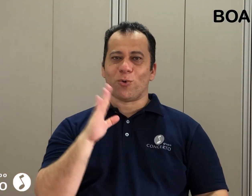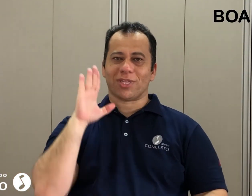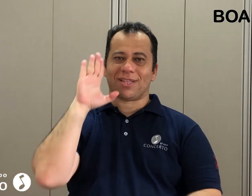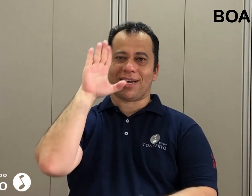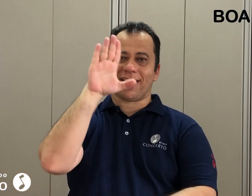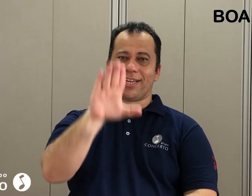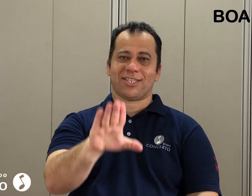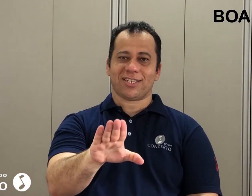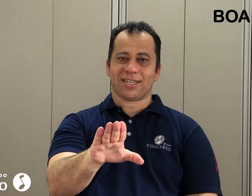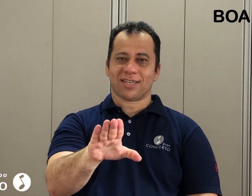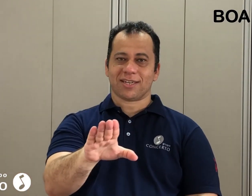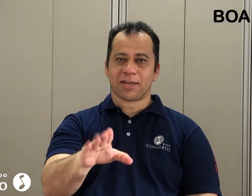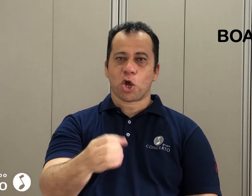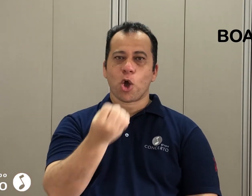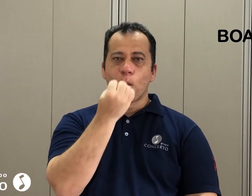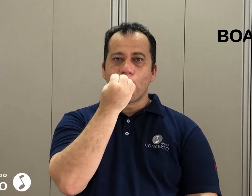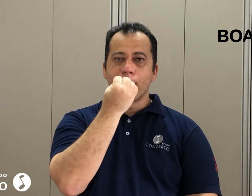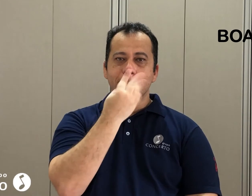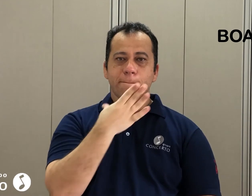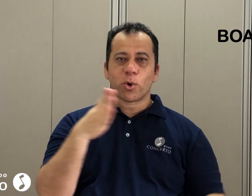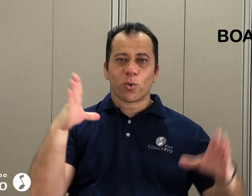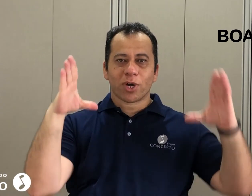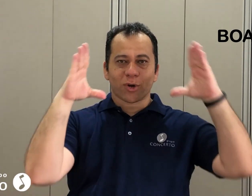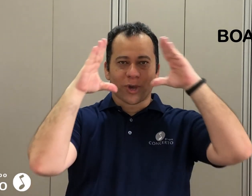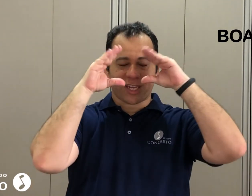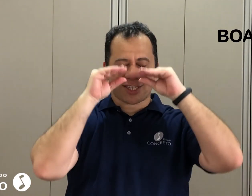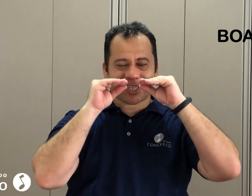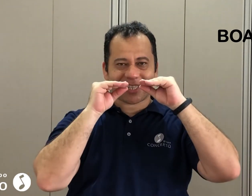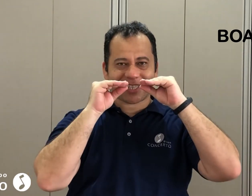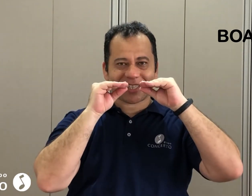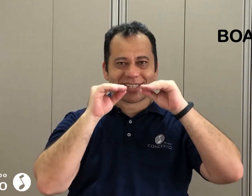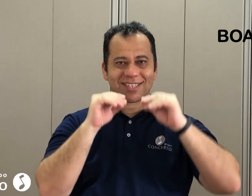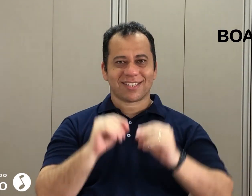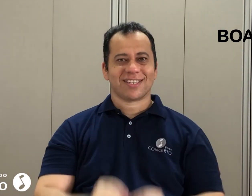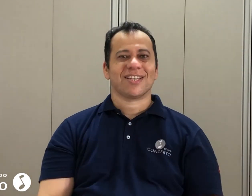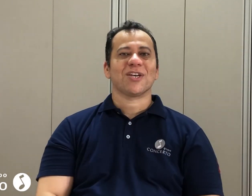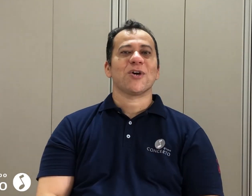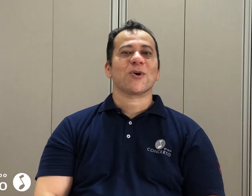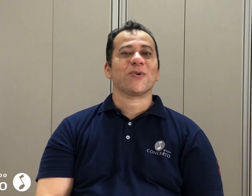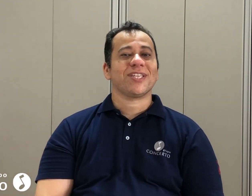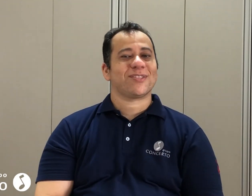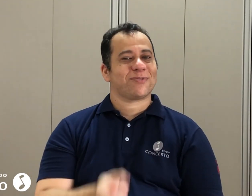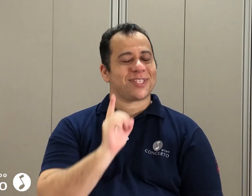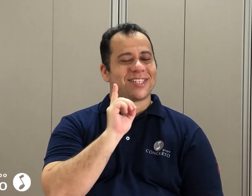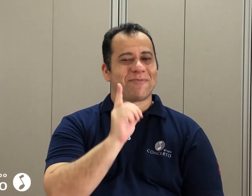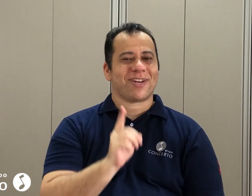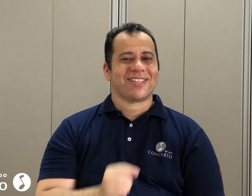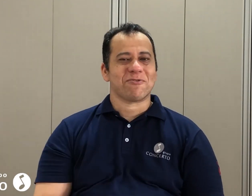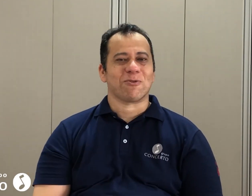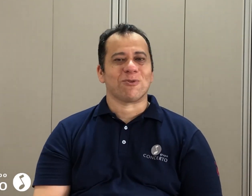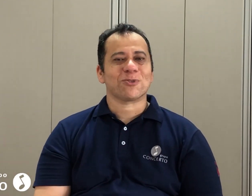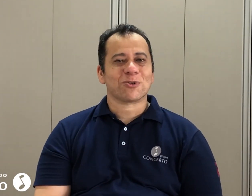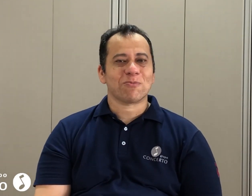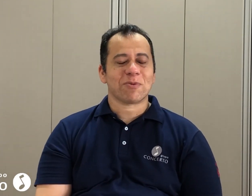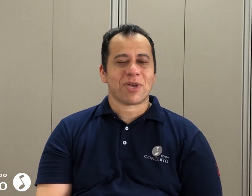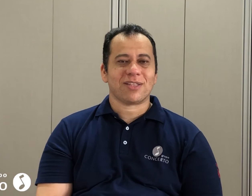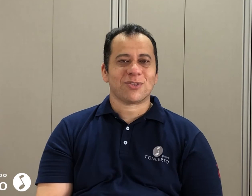Boa tarde. Boa noite. Com isso, você já aprendeu alguns cumprimentos,